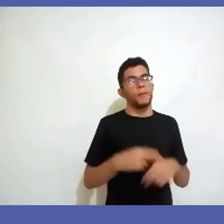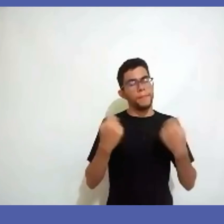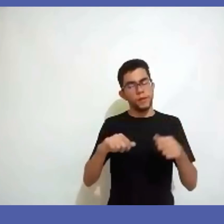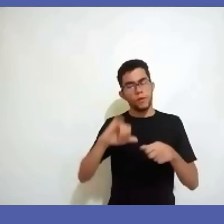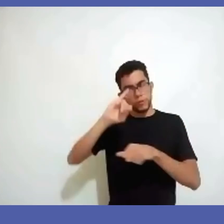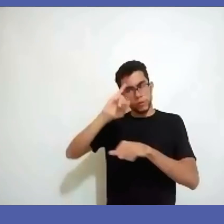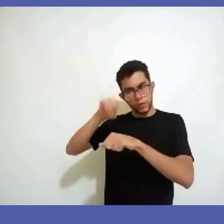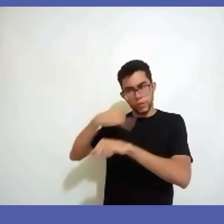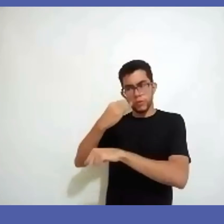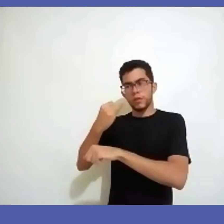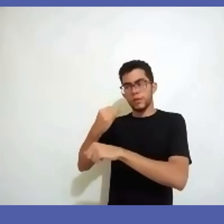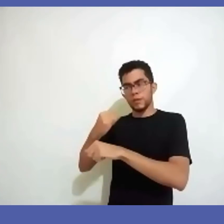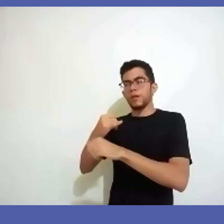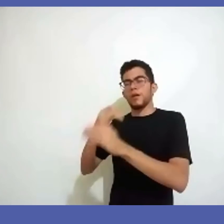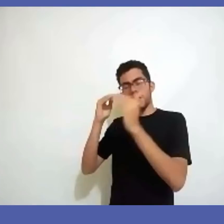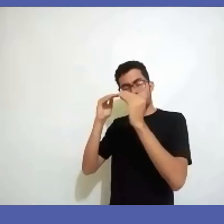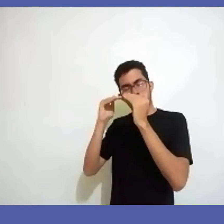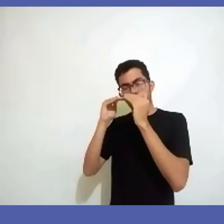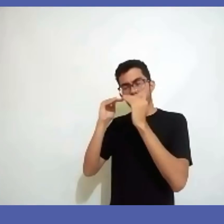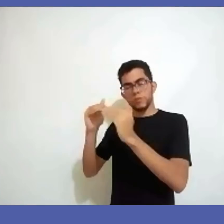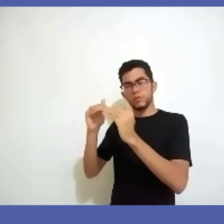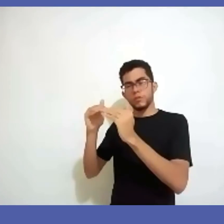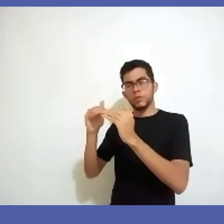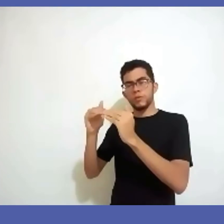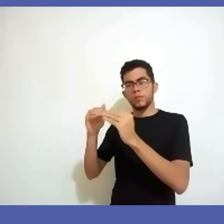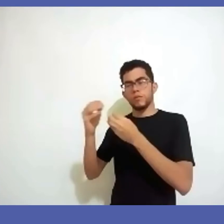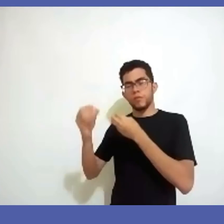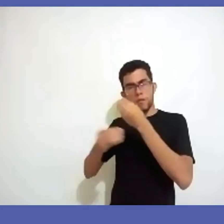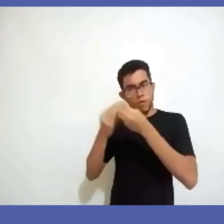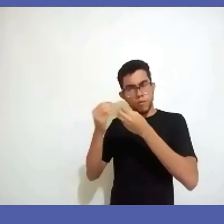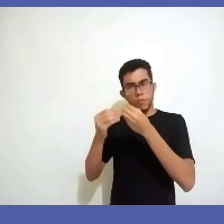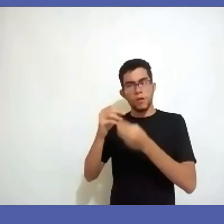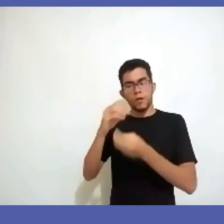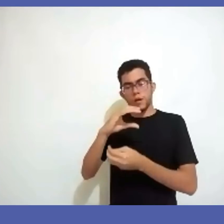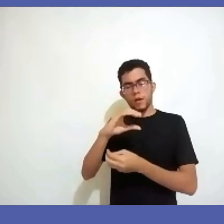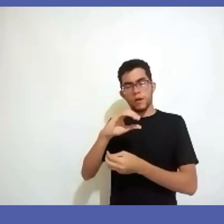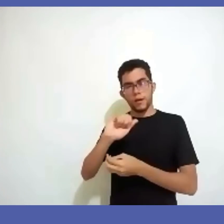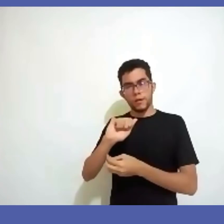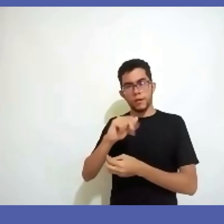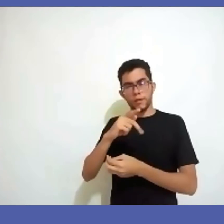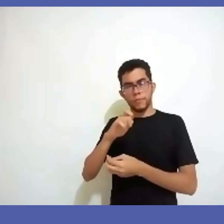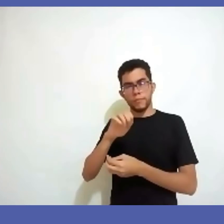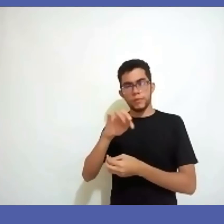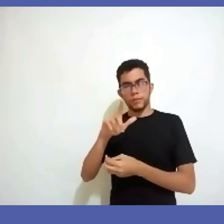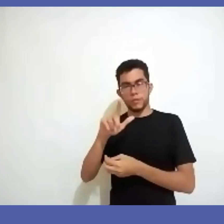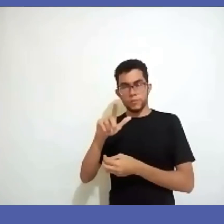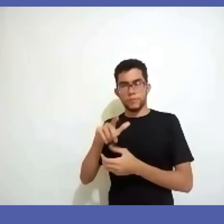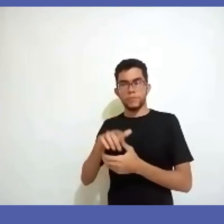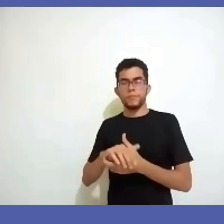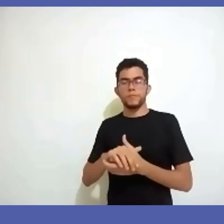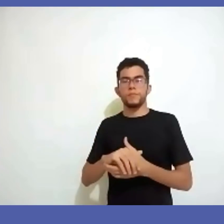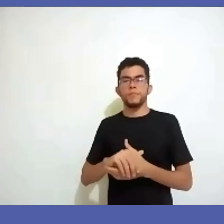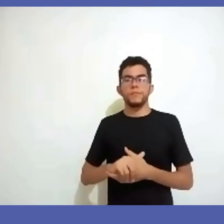reconhecida novamente como capital de Israel, tá? Então, irmãos, nós já temos